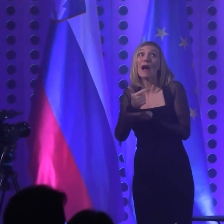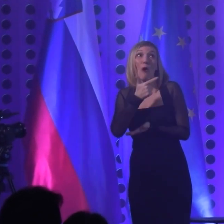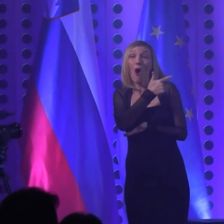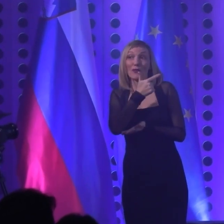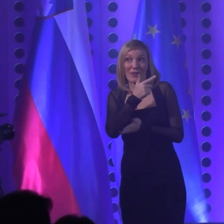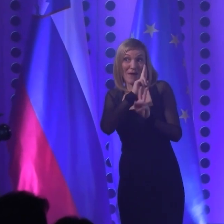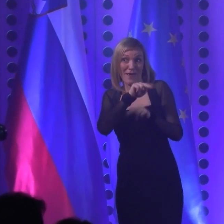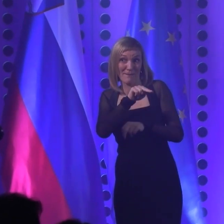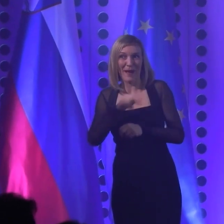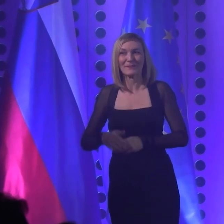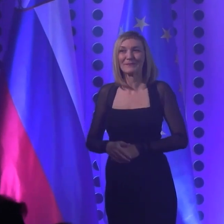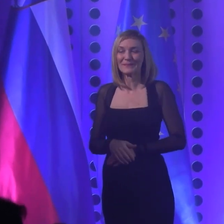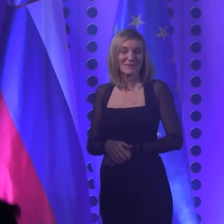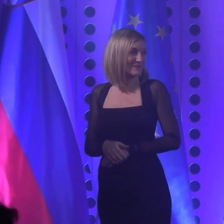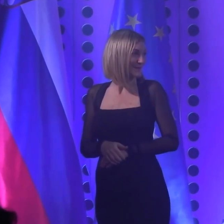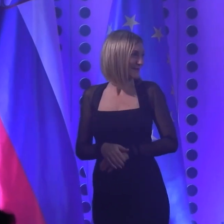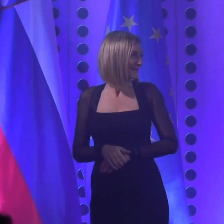Sašo. Hvala lepa.